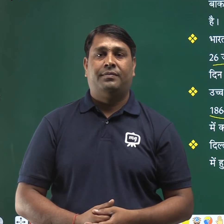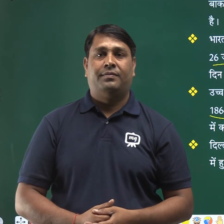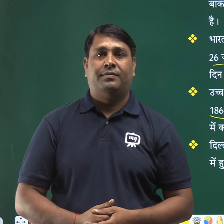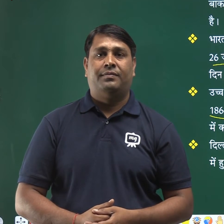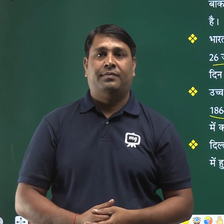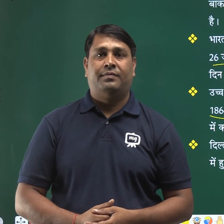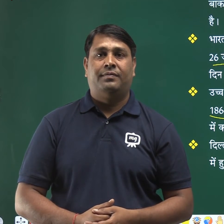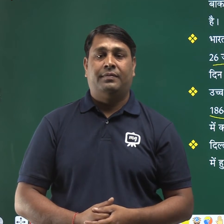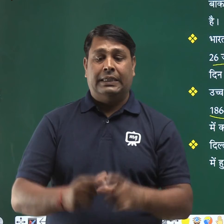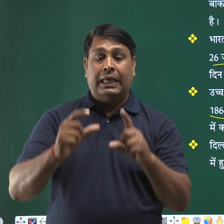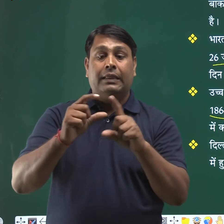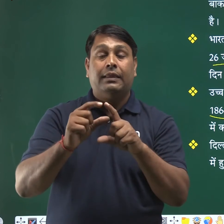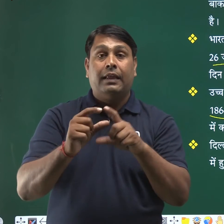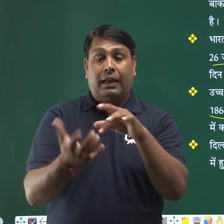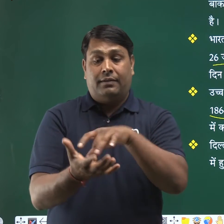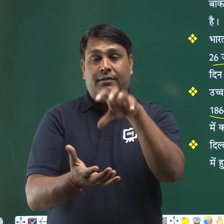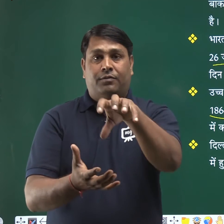दिल्ली उच्च न्यायालय का गठन